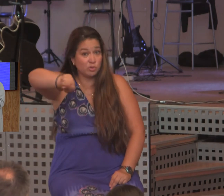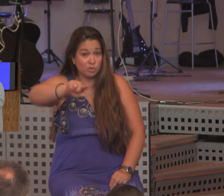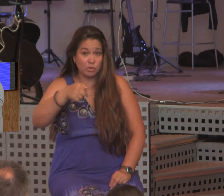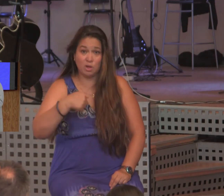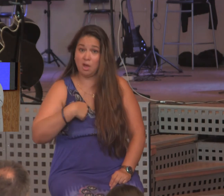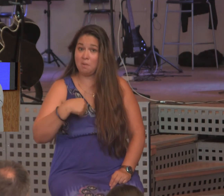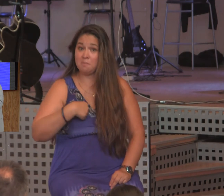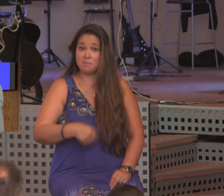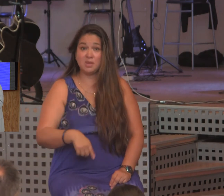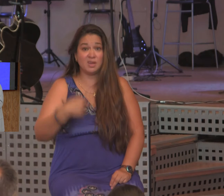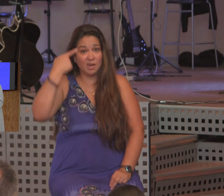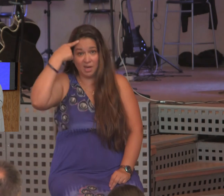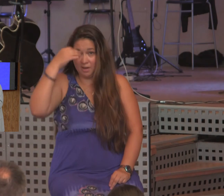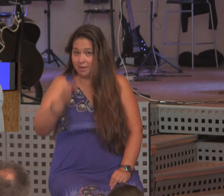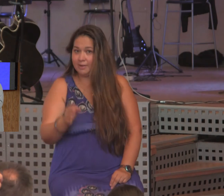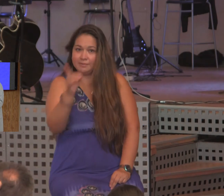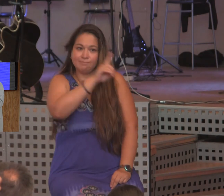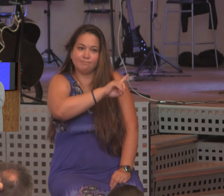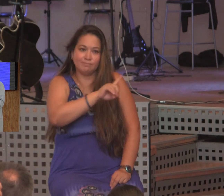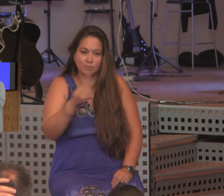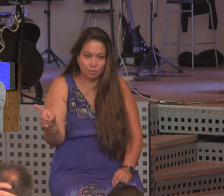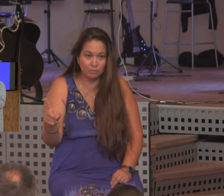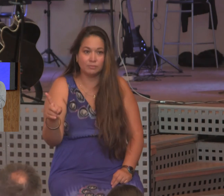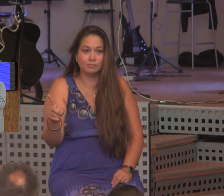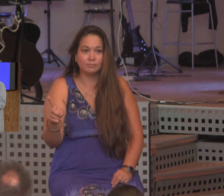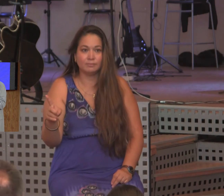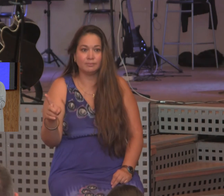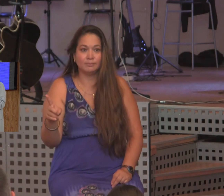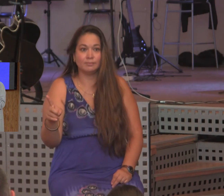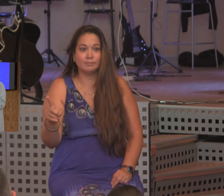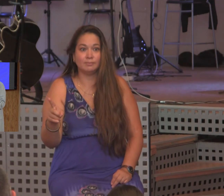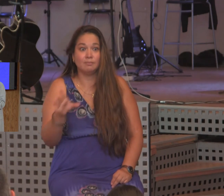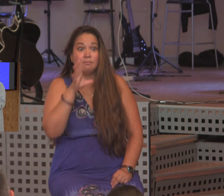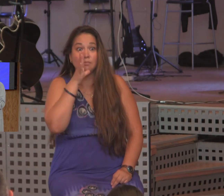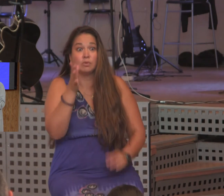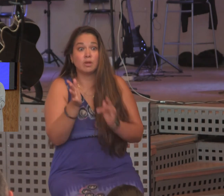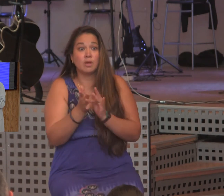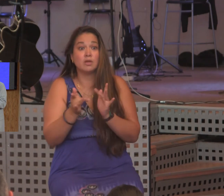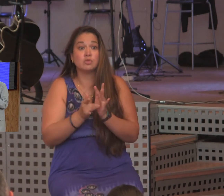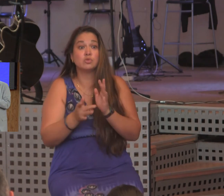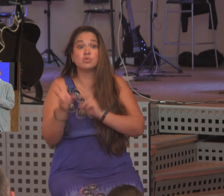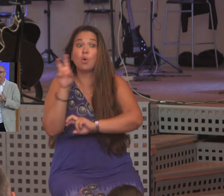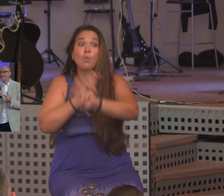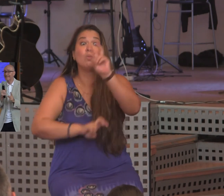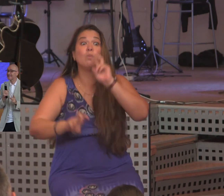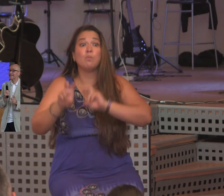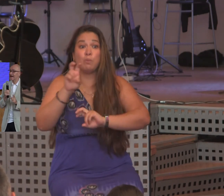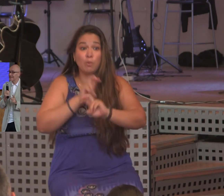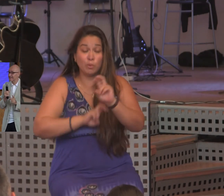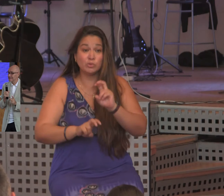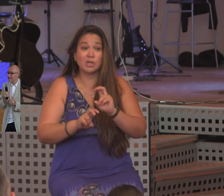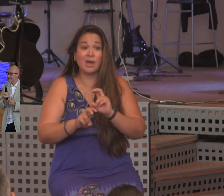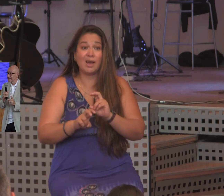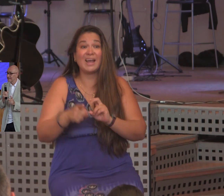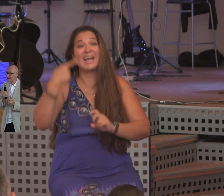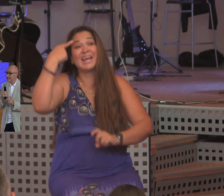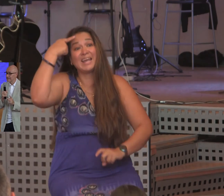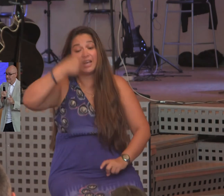habéis creído. Eso es lo que Él busca. Él no busca que entiendan.